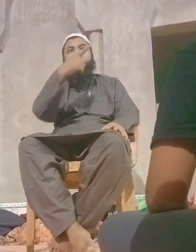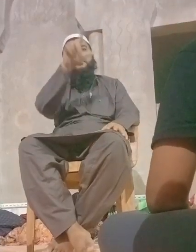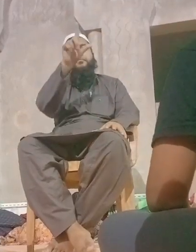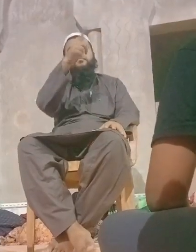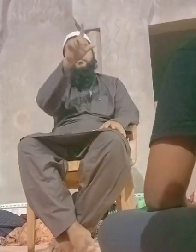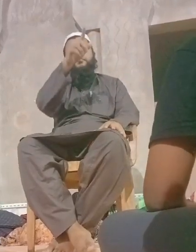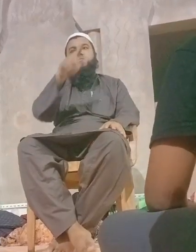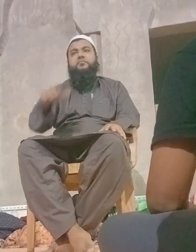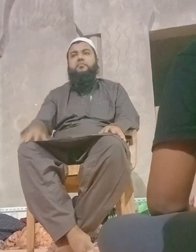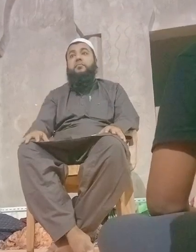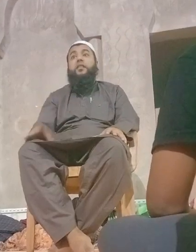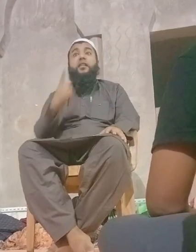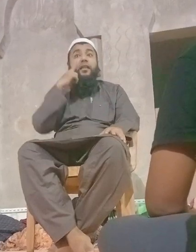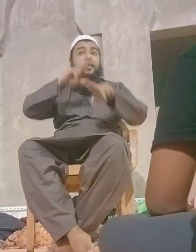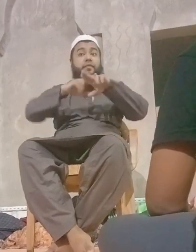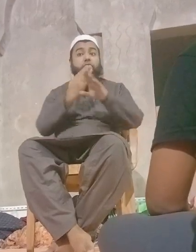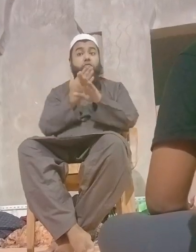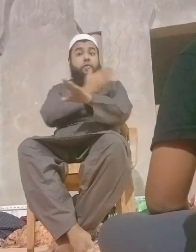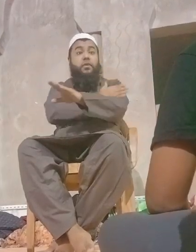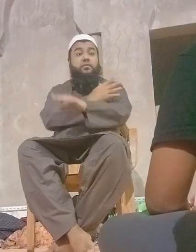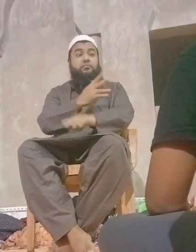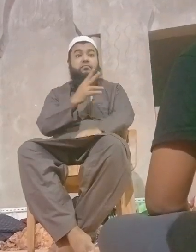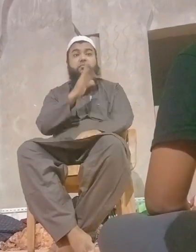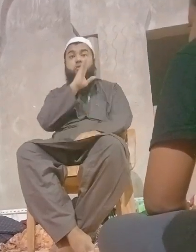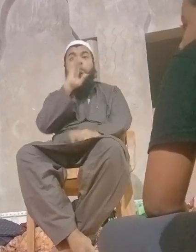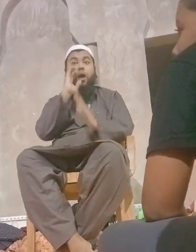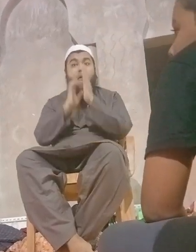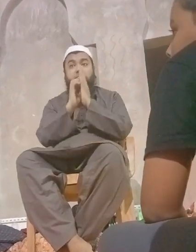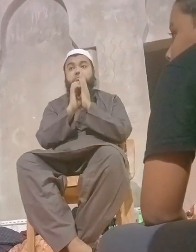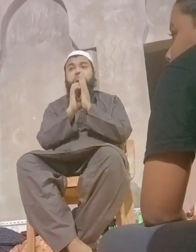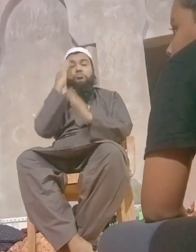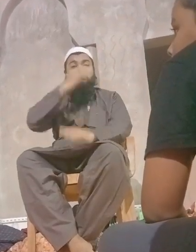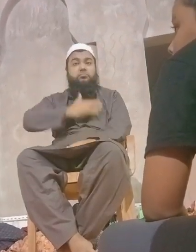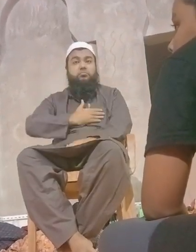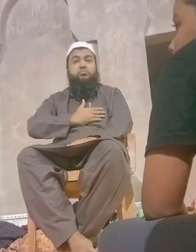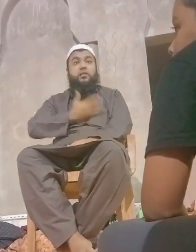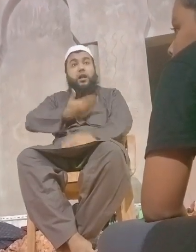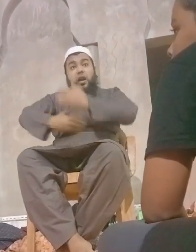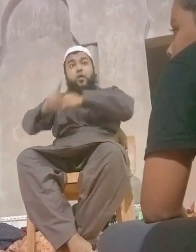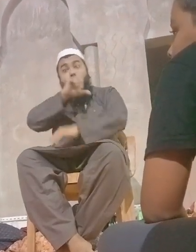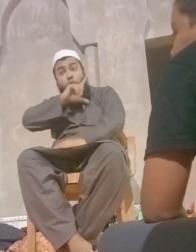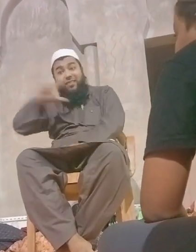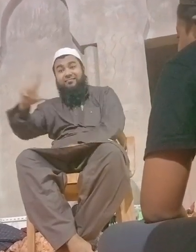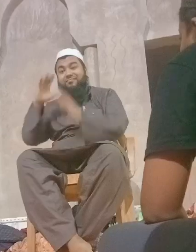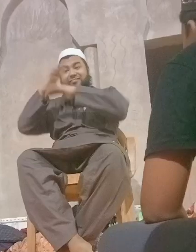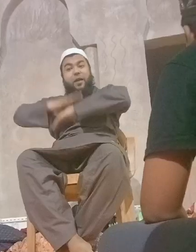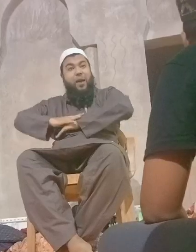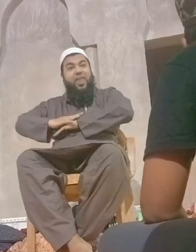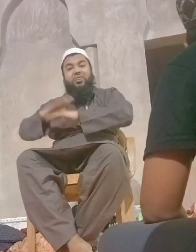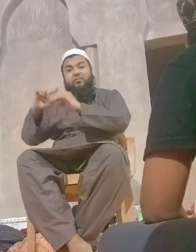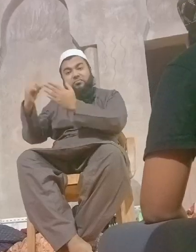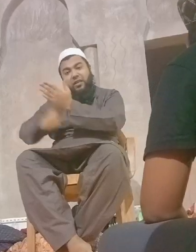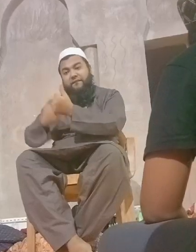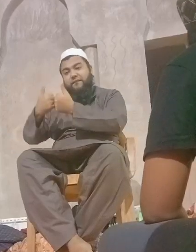জান বাড়াবে, বড় কঠিনভাবে তার ভিতর দিয়ে জান বাড়াবে। সে মরণের কষ্টে পেশাব করে